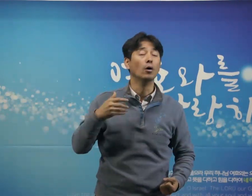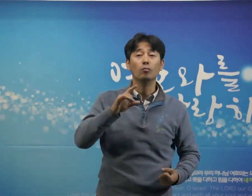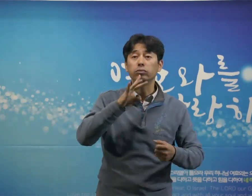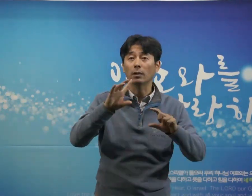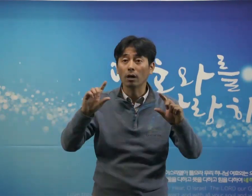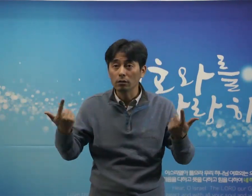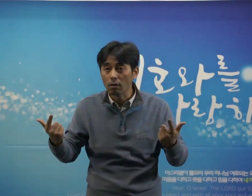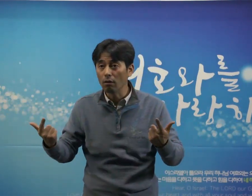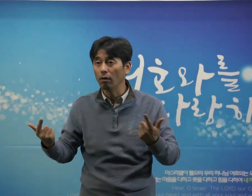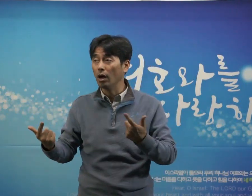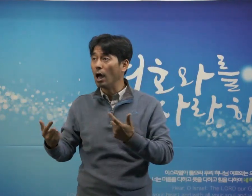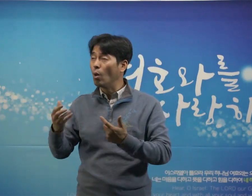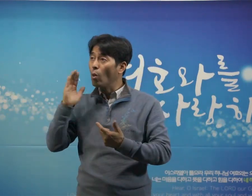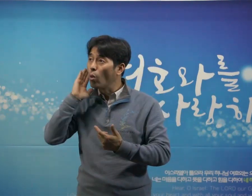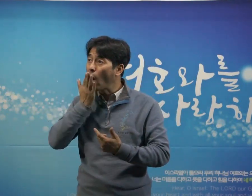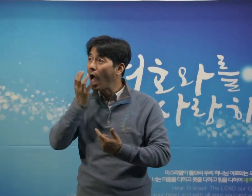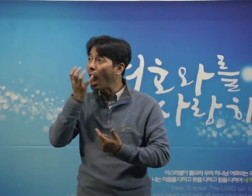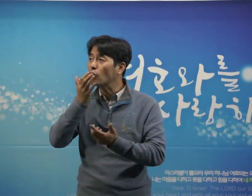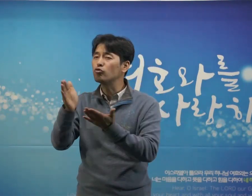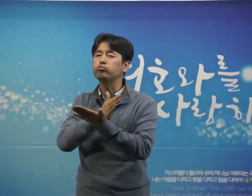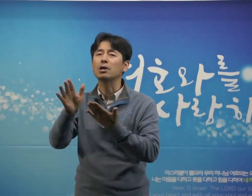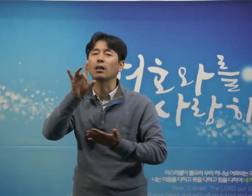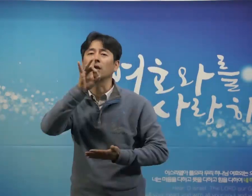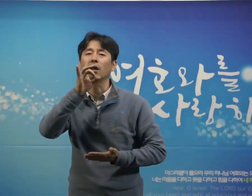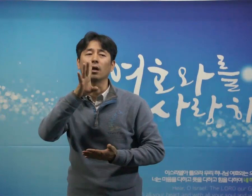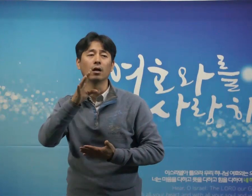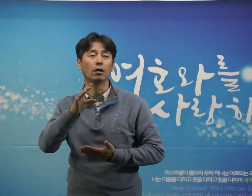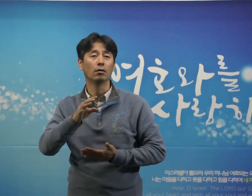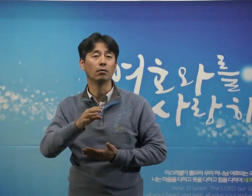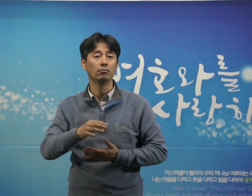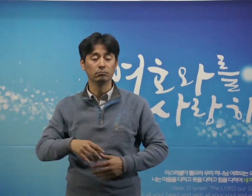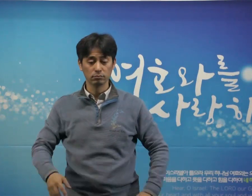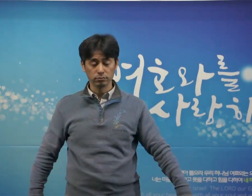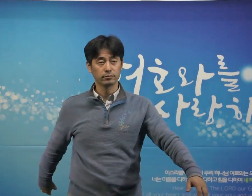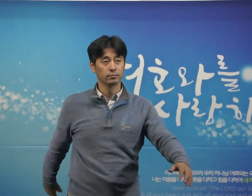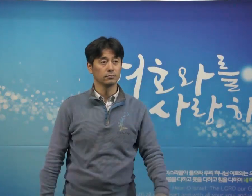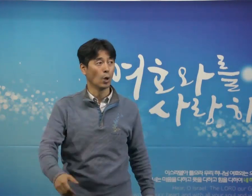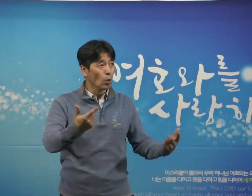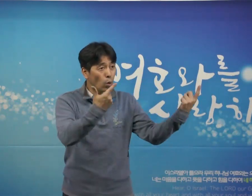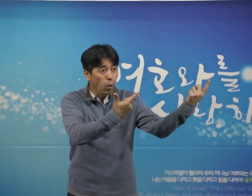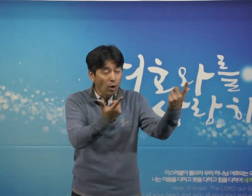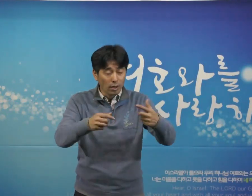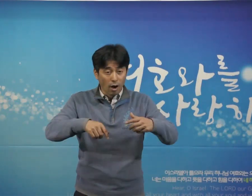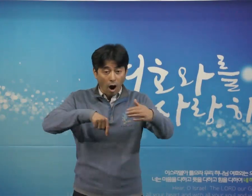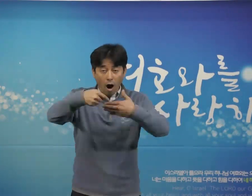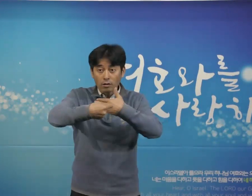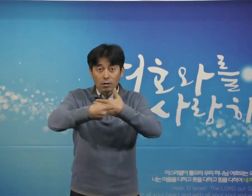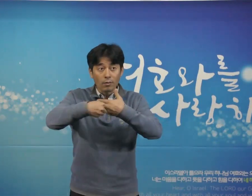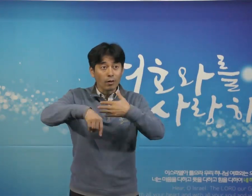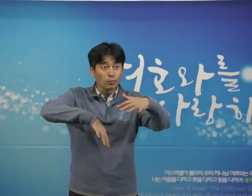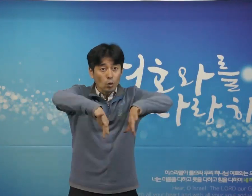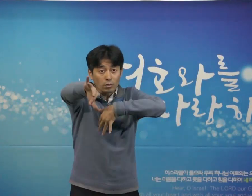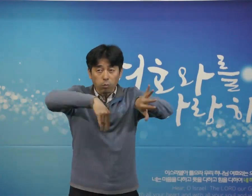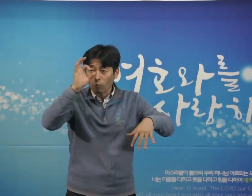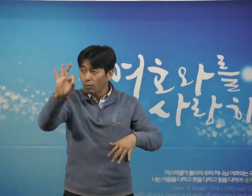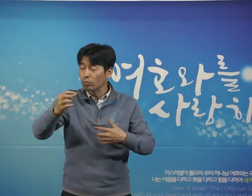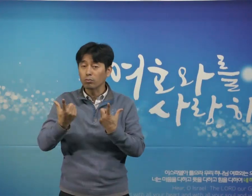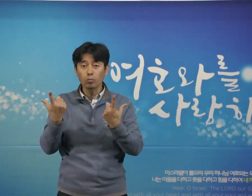때문에 여러 가지 할 수 있고 또 농인과 청인이 사실 신체적인 면에서 구분되지 않기